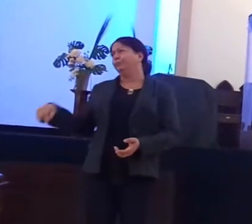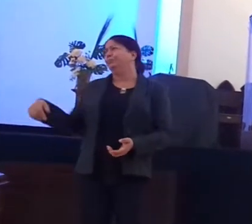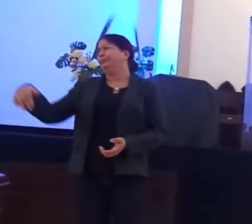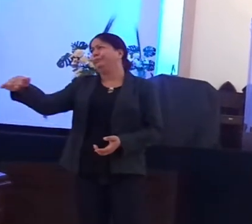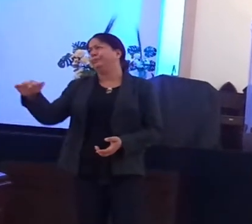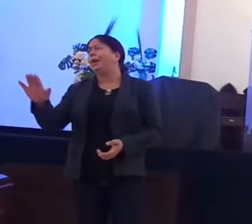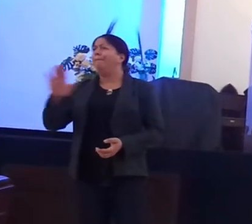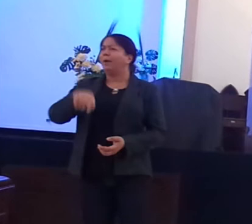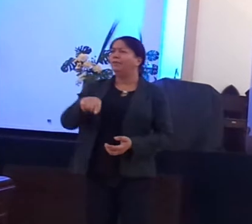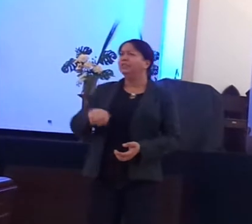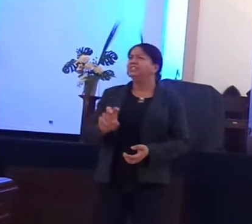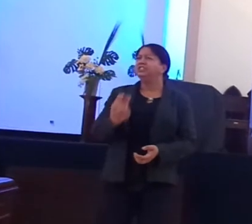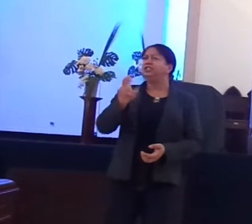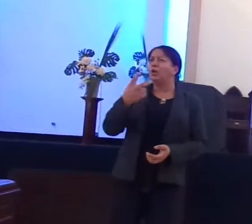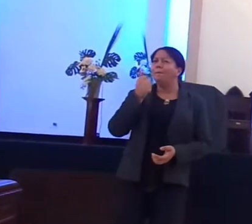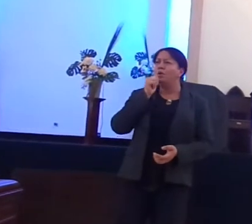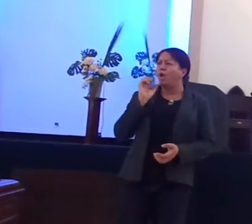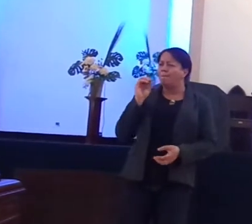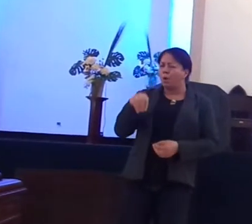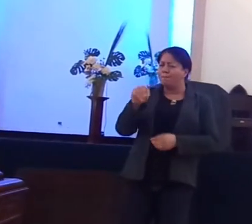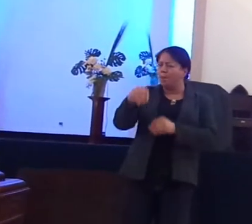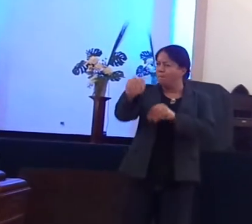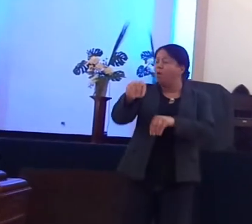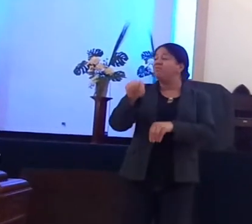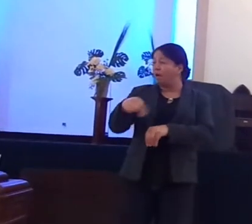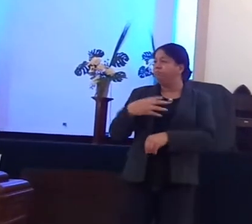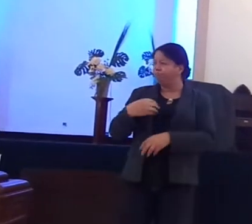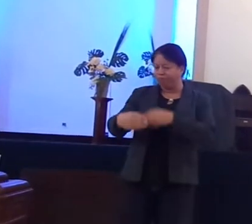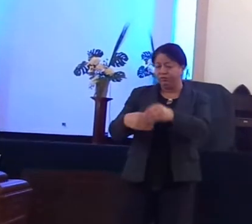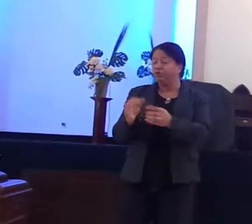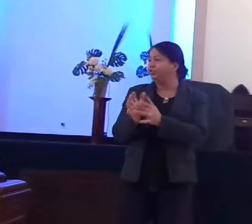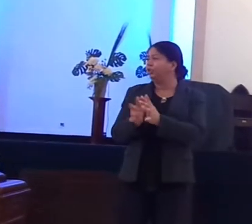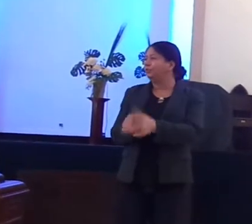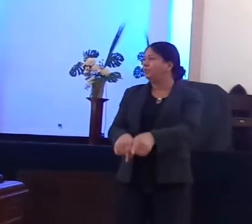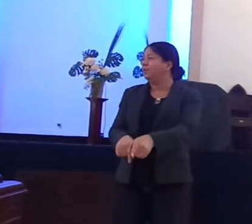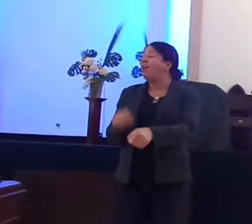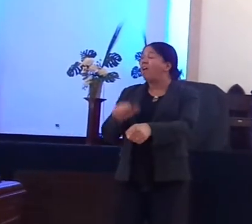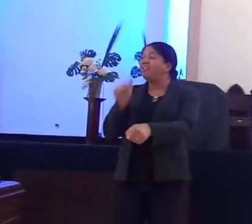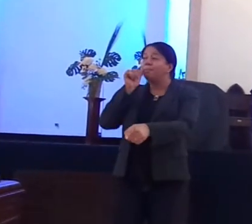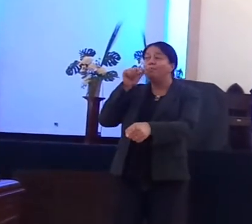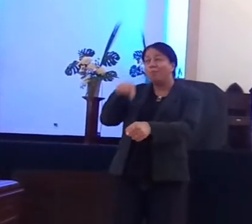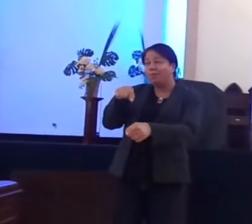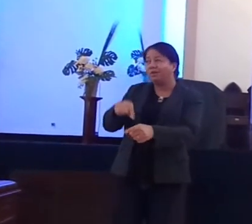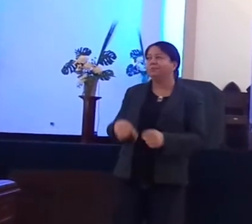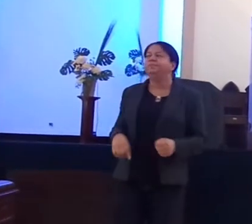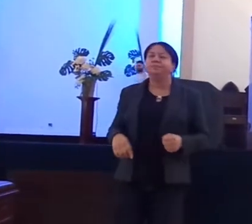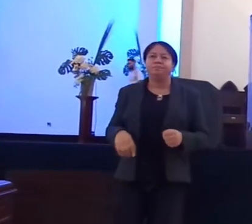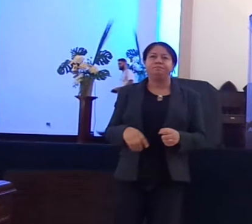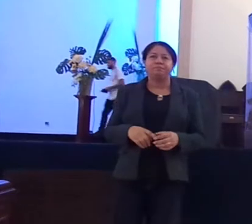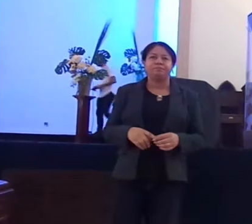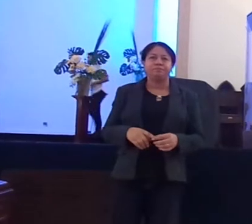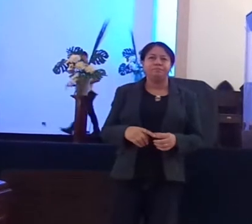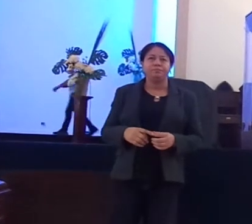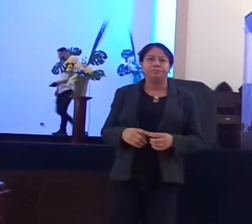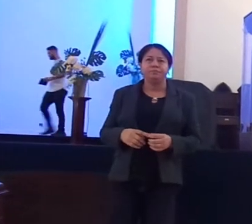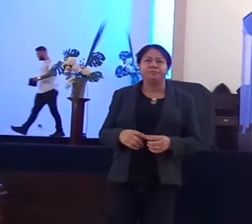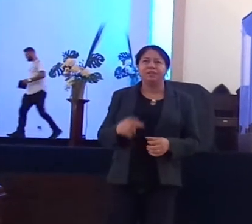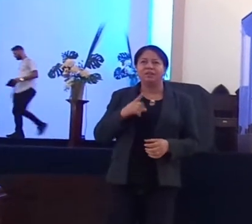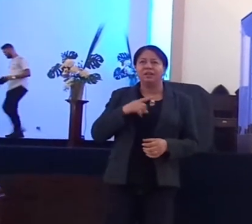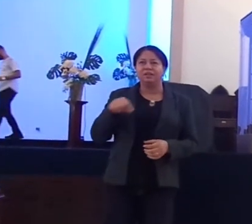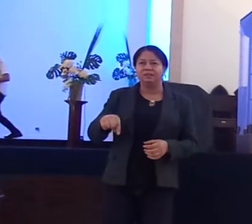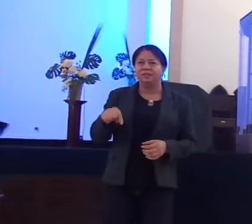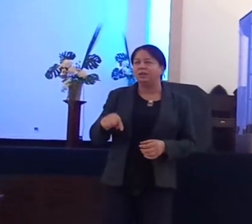cinco mulheres aqui mostrando que eram descendentes de Jesus. E essas mulheres estão